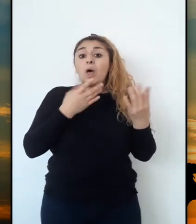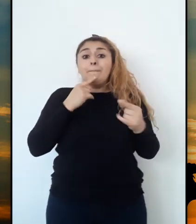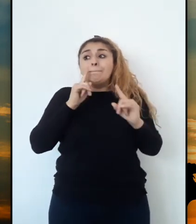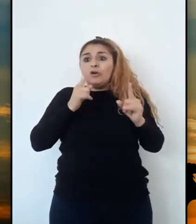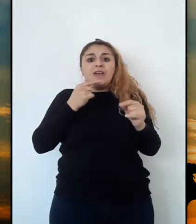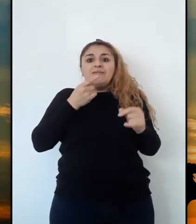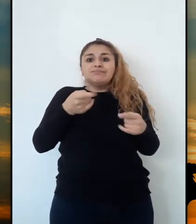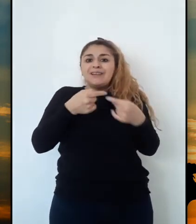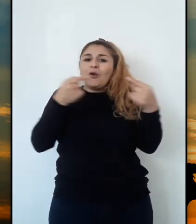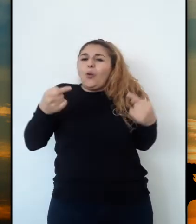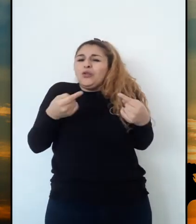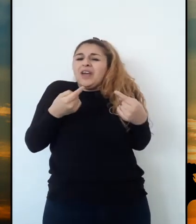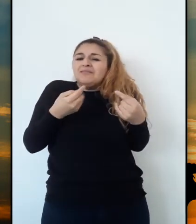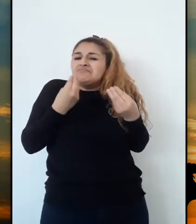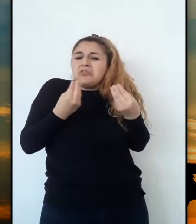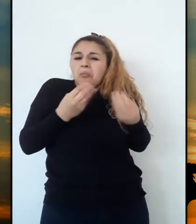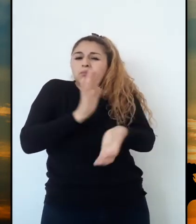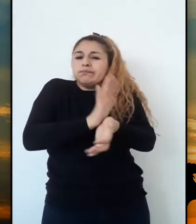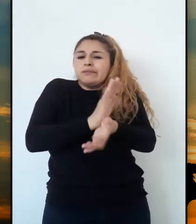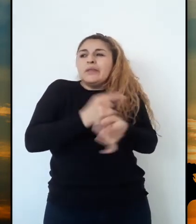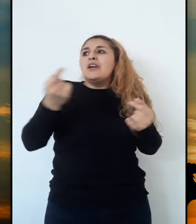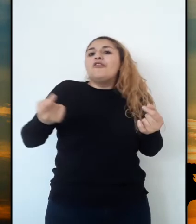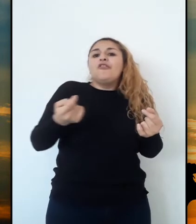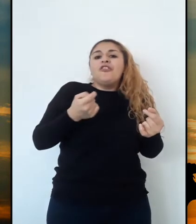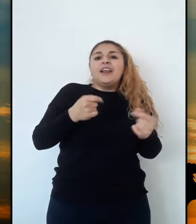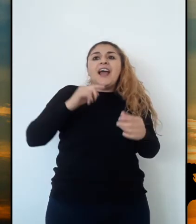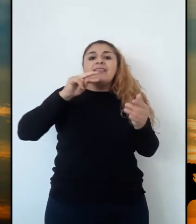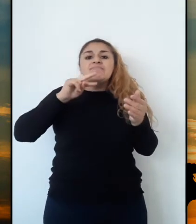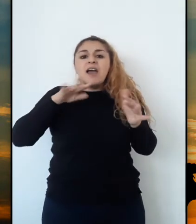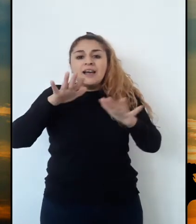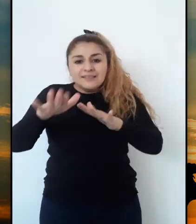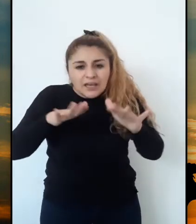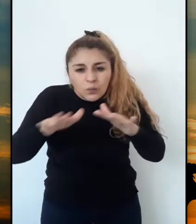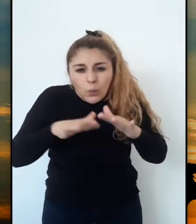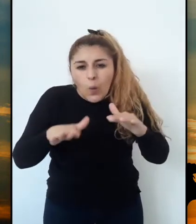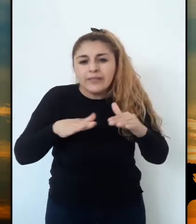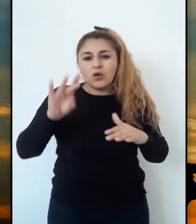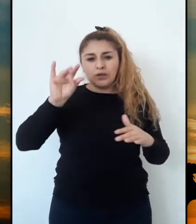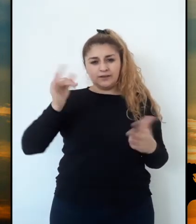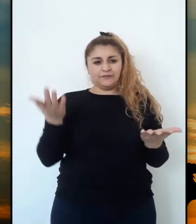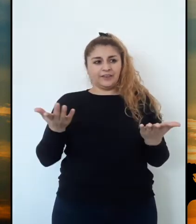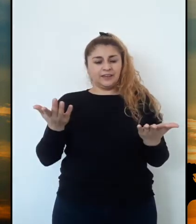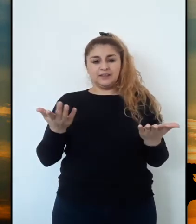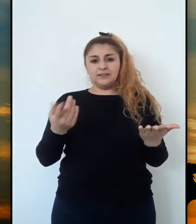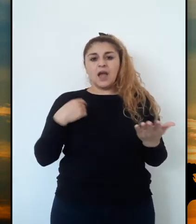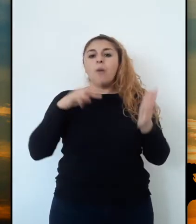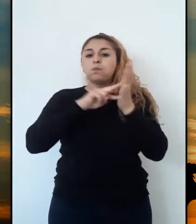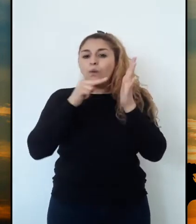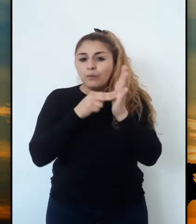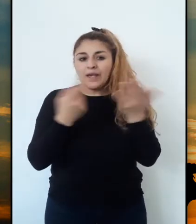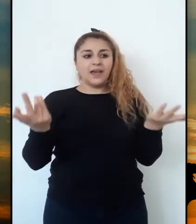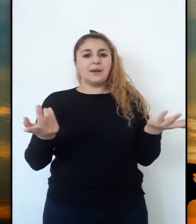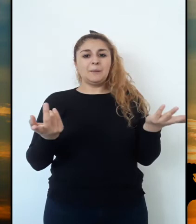pour accomplir le but de Dieu, para cumplir el propósito de Dios, dans la vie de celui qui l'aime, en la vida